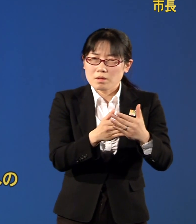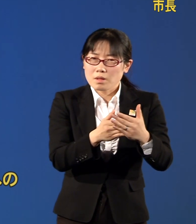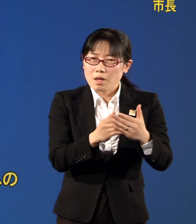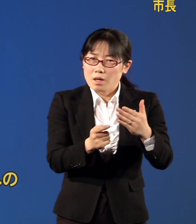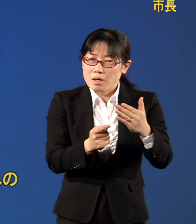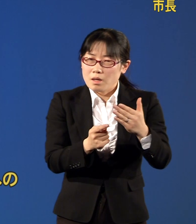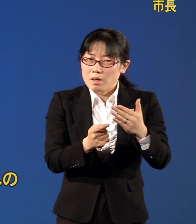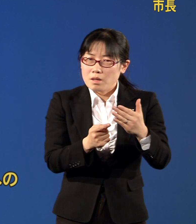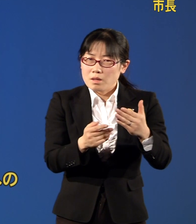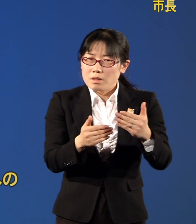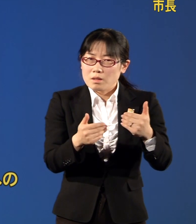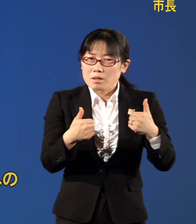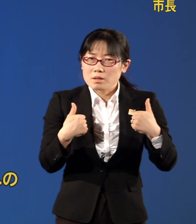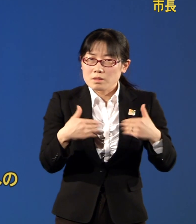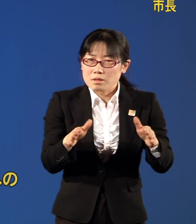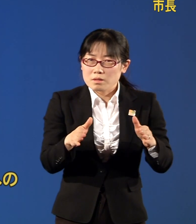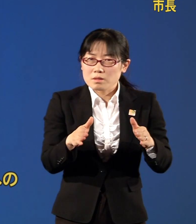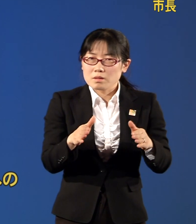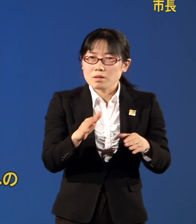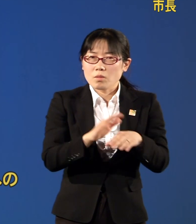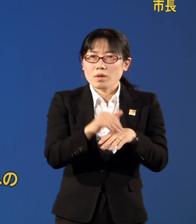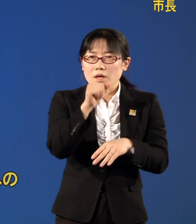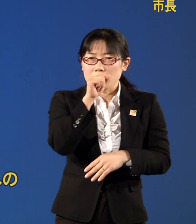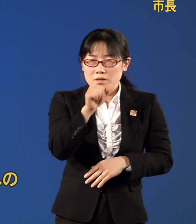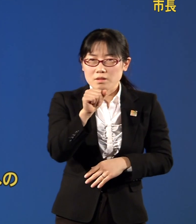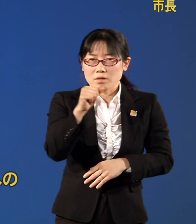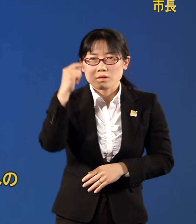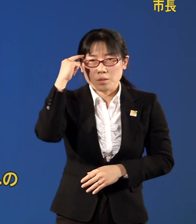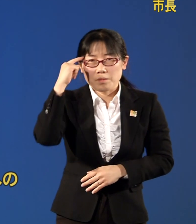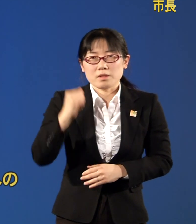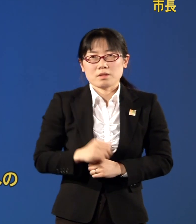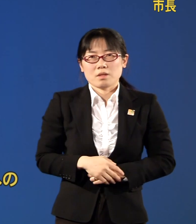っています。 はい、ありがとうございます。